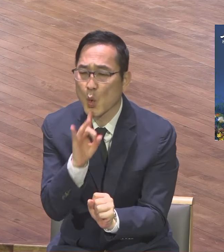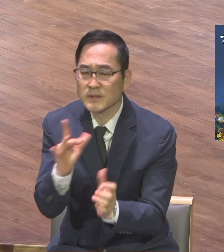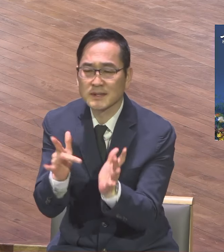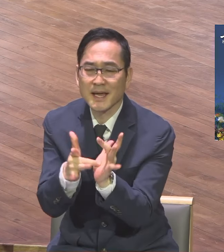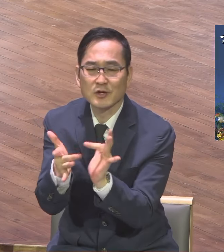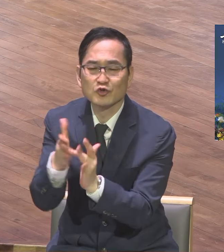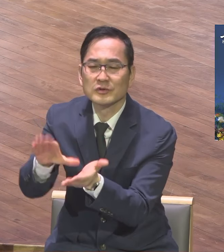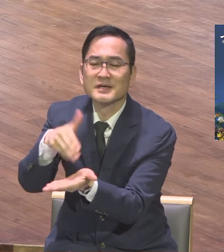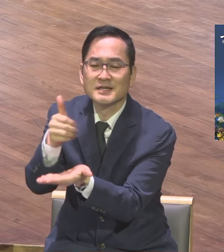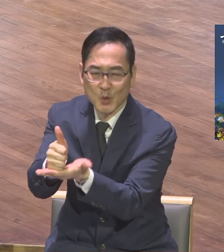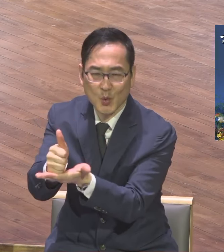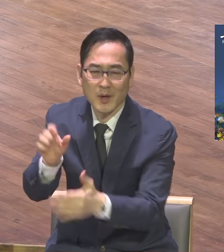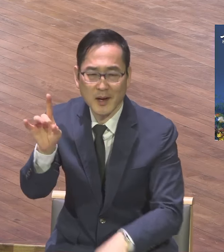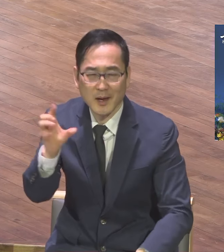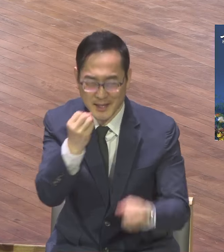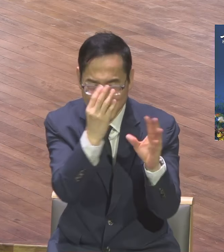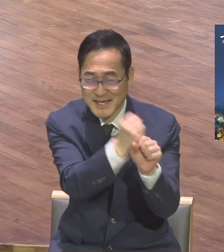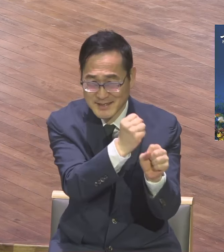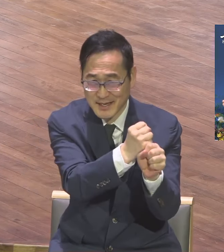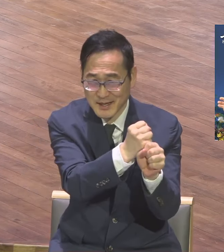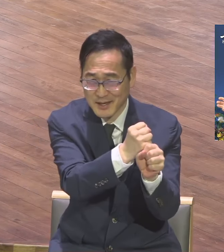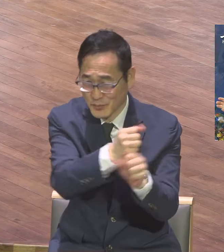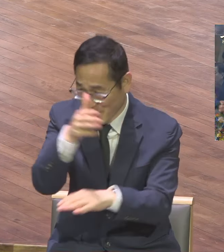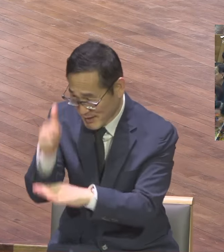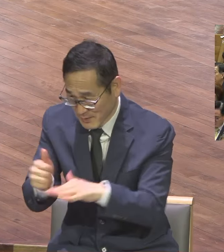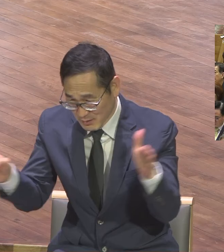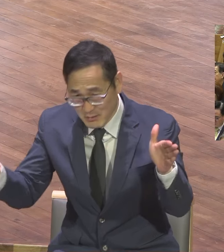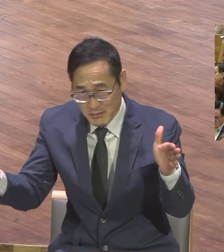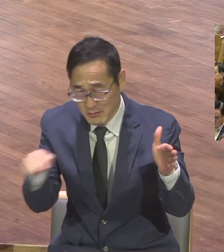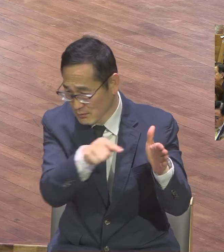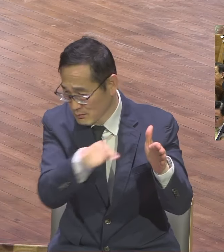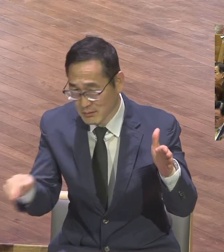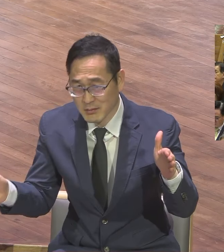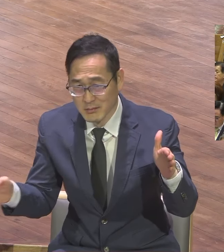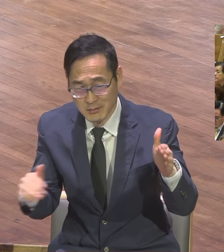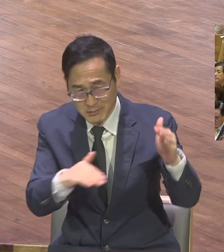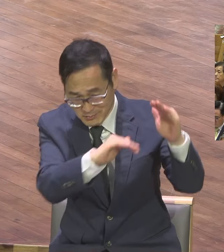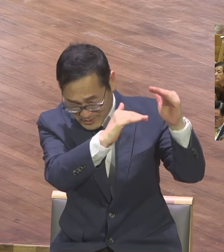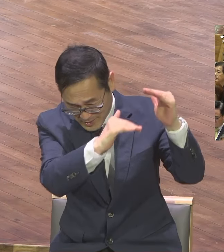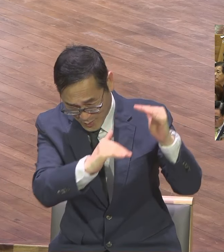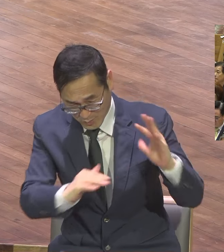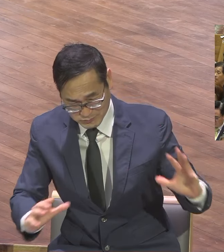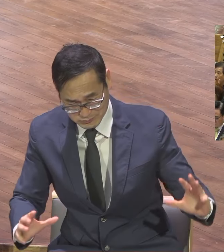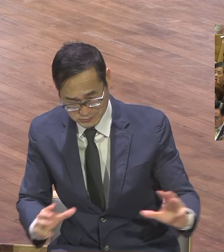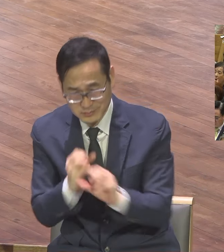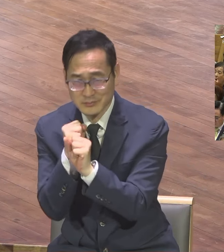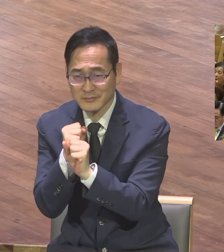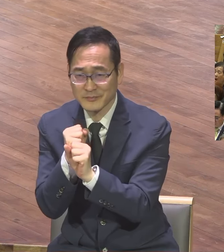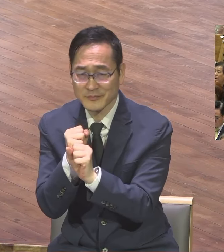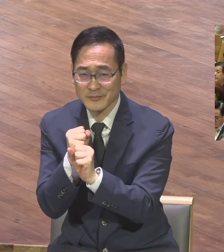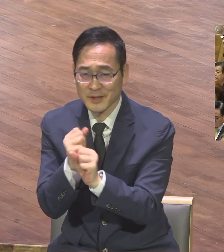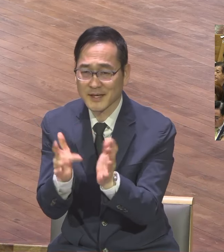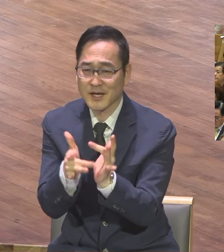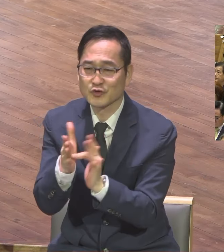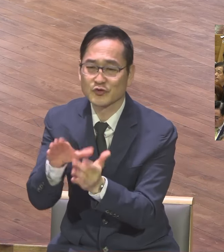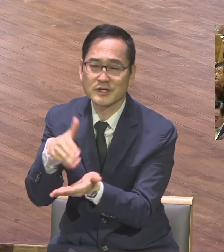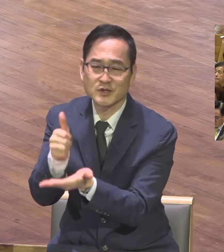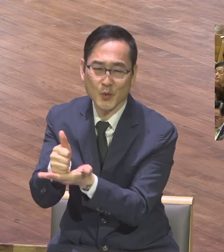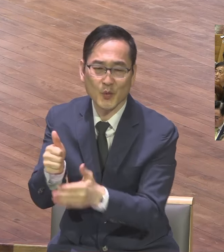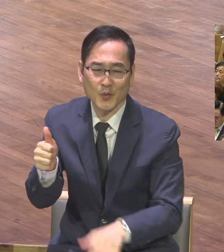그리스도로 창세기부터 계시록까지 보자. 그게 교본문고의 베스트셀러가 된